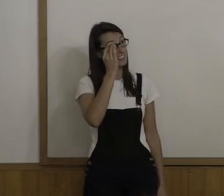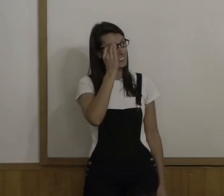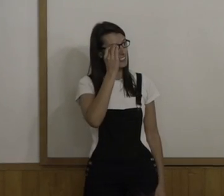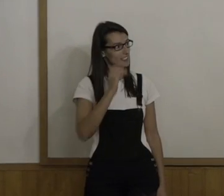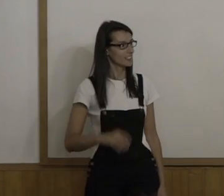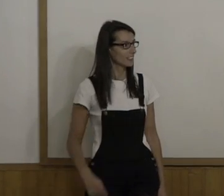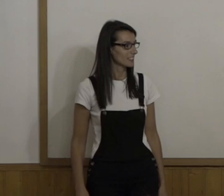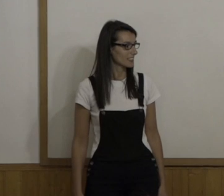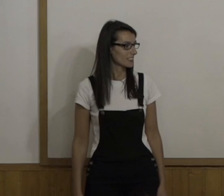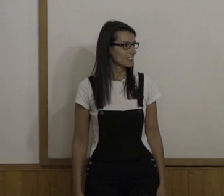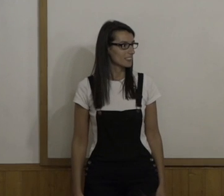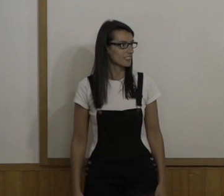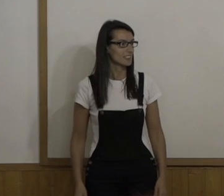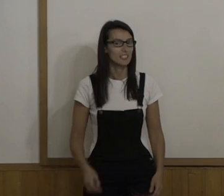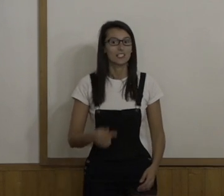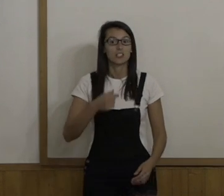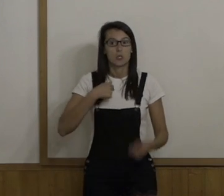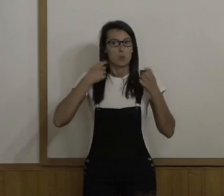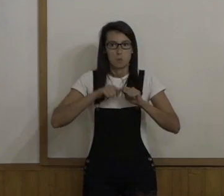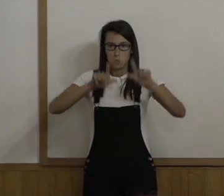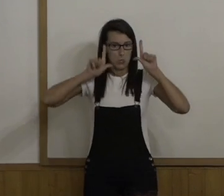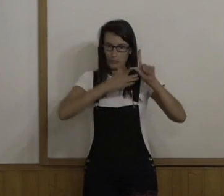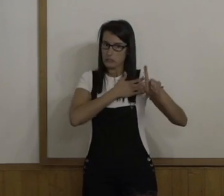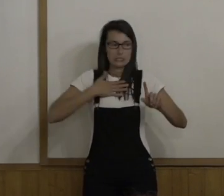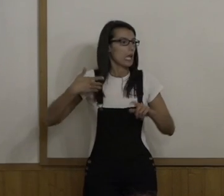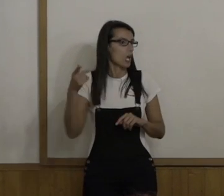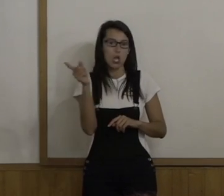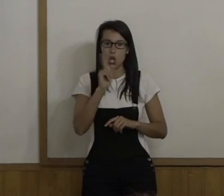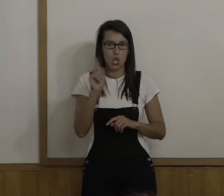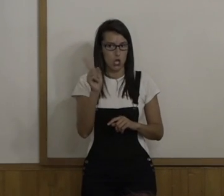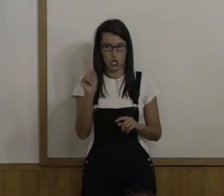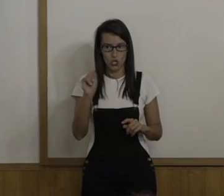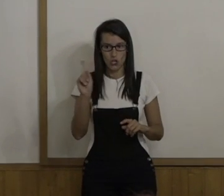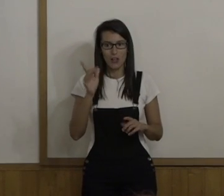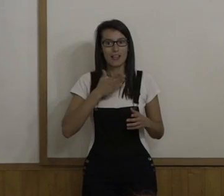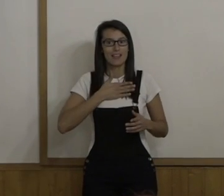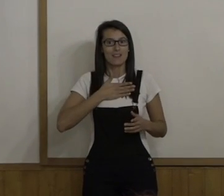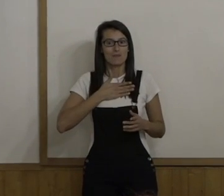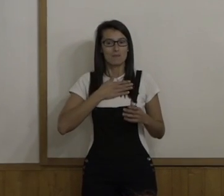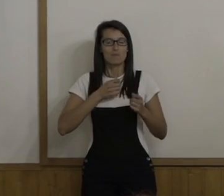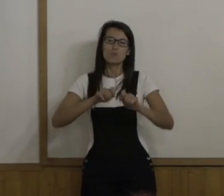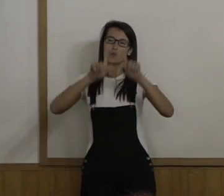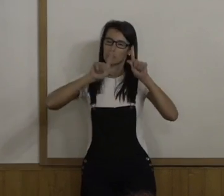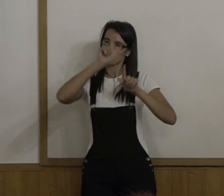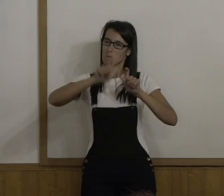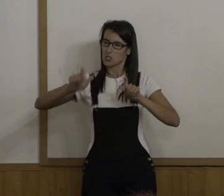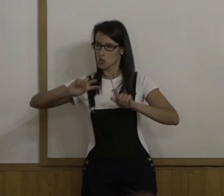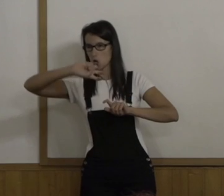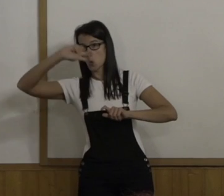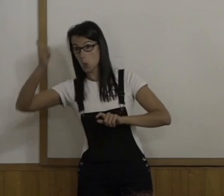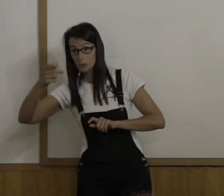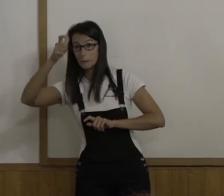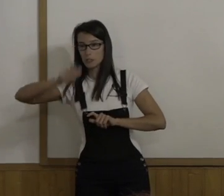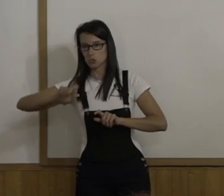Bueno, yo aquí no quiero ser el protagonista, a mí me gusta mucho darle el protagonismo a las personas y a las